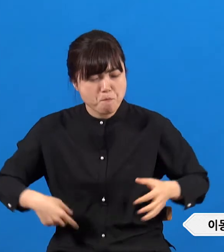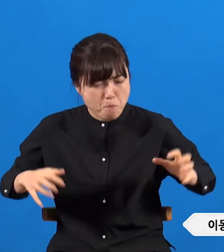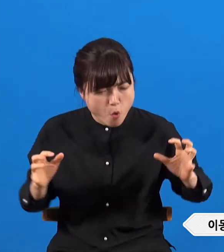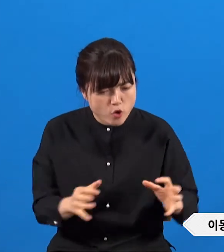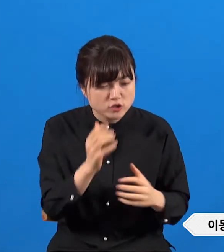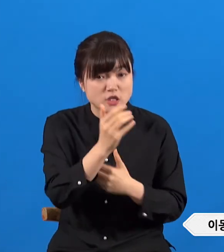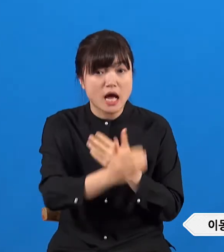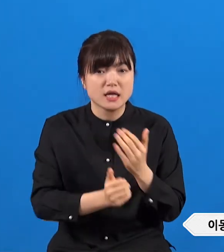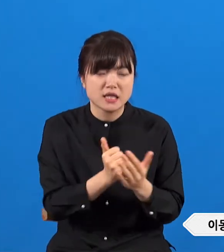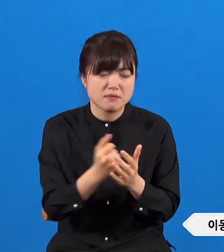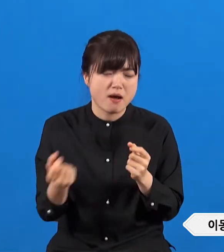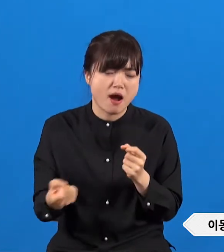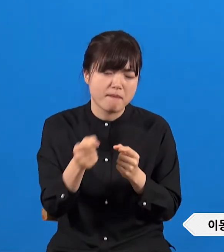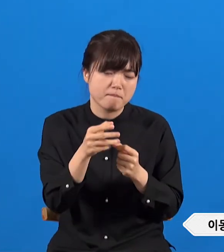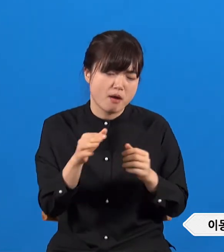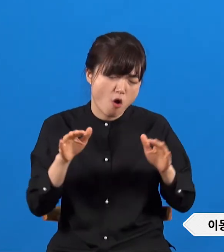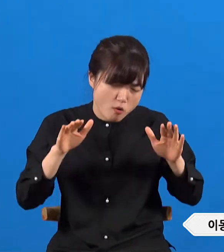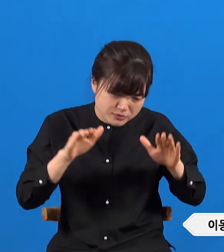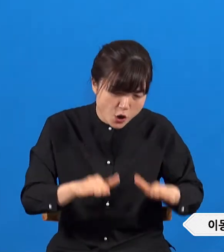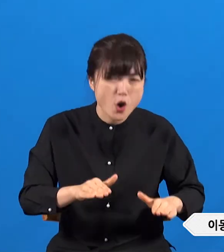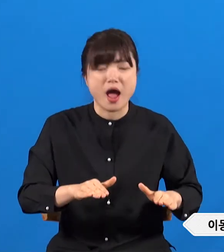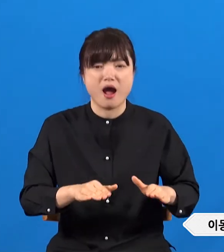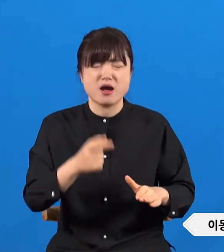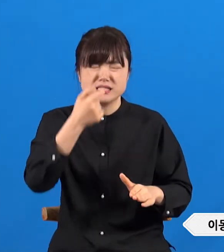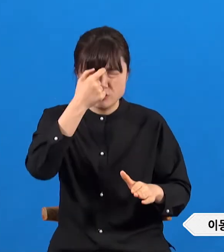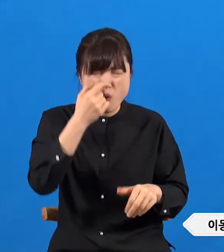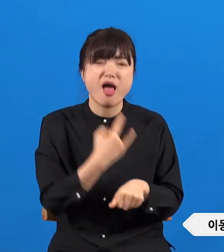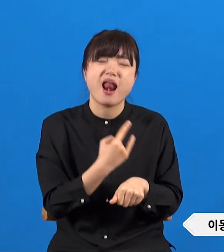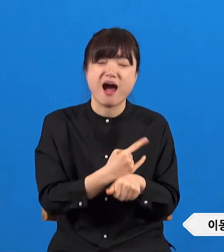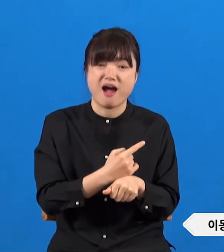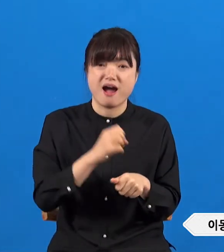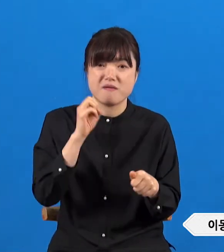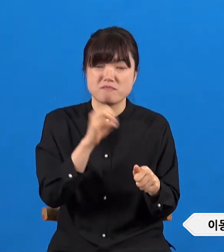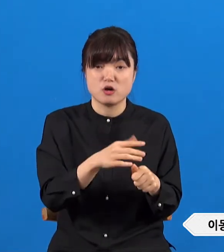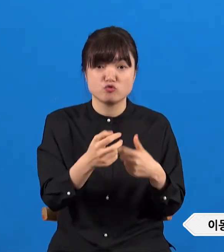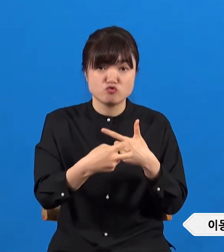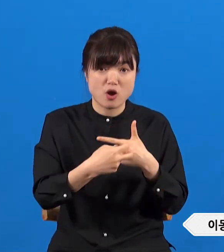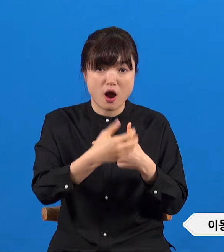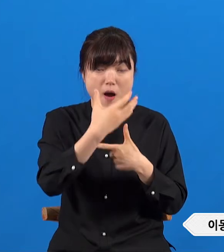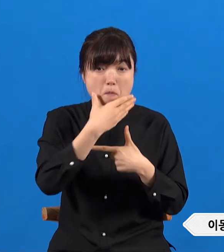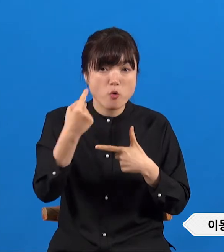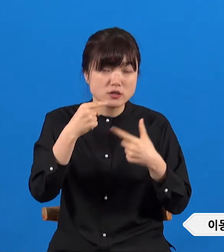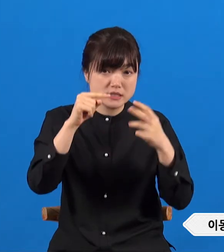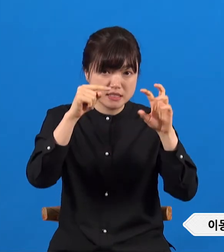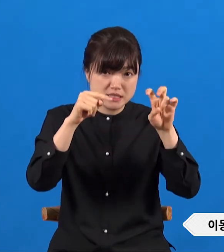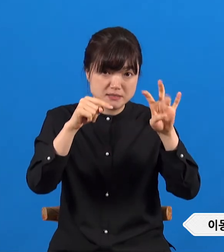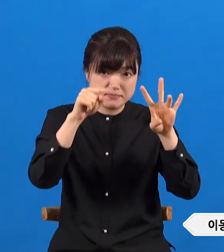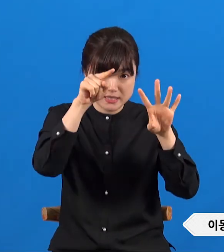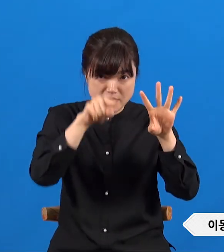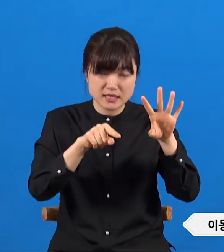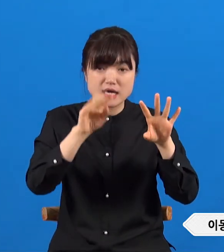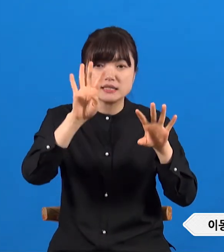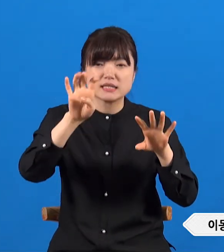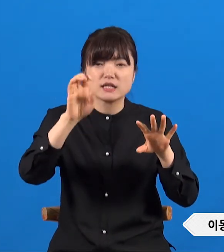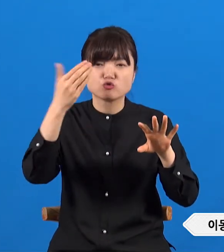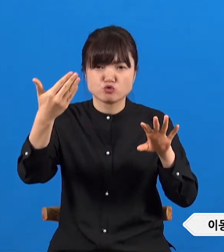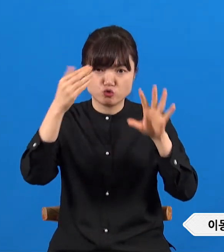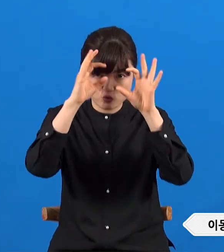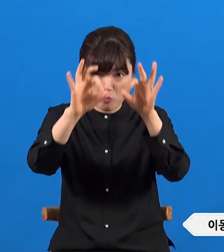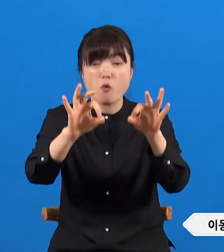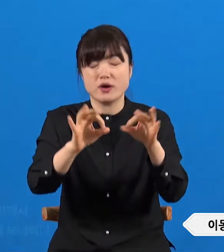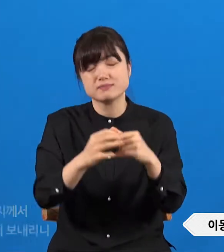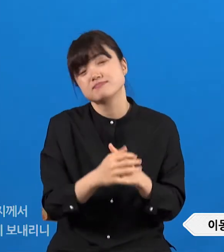모여서 하나님 앞에 엎드리는 일이라고 말씀하십니다. 누가복음 24장 49절의